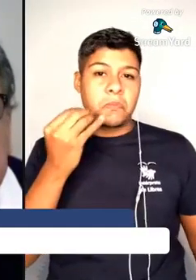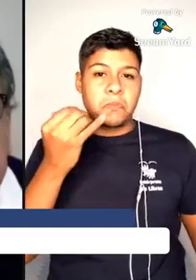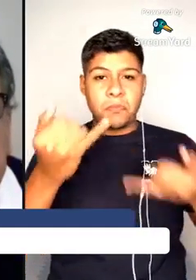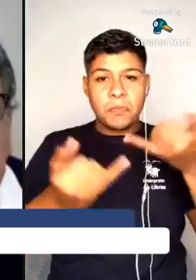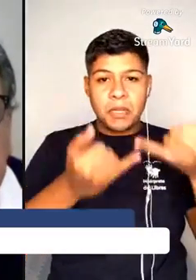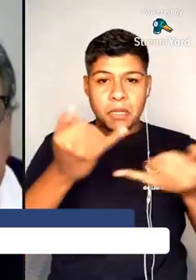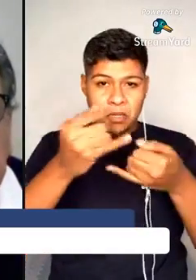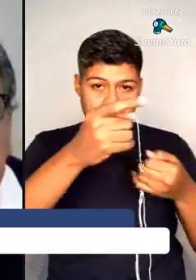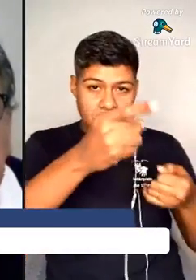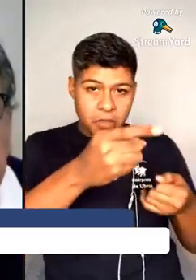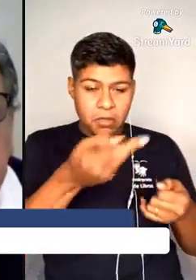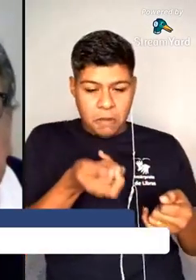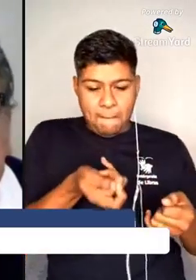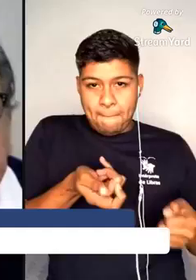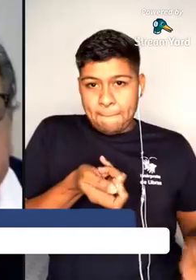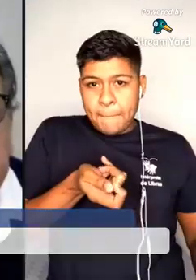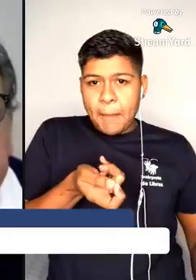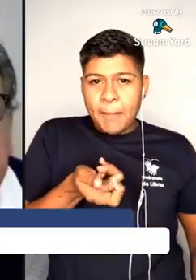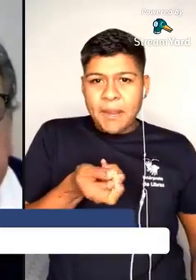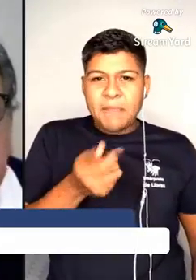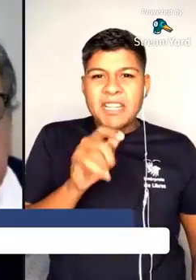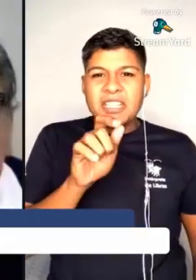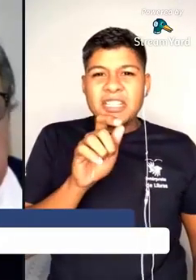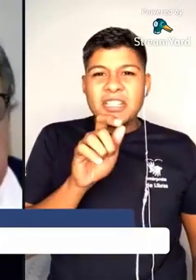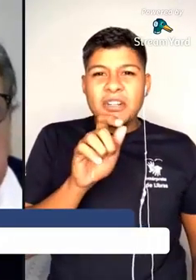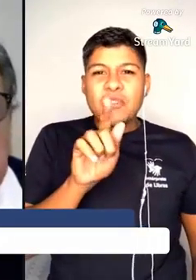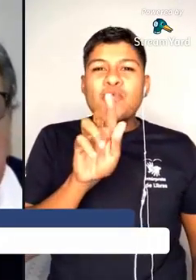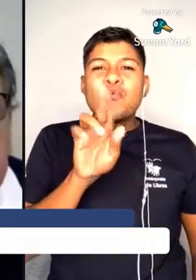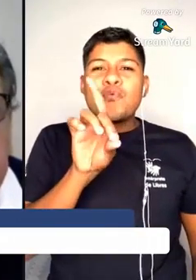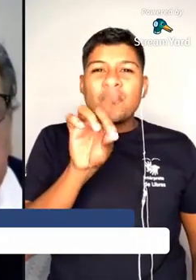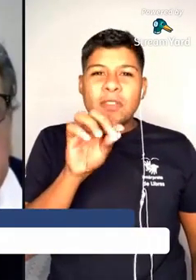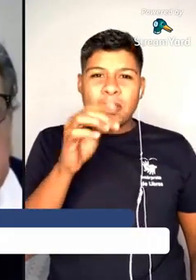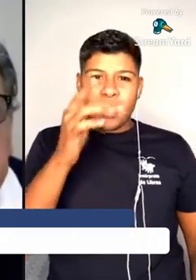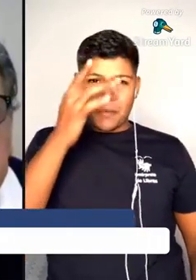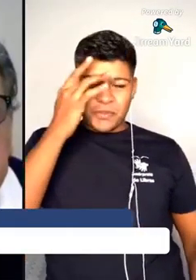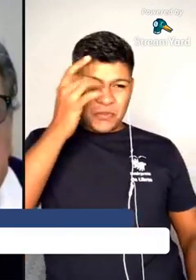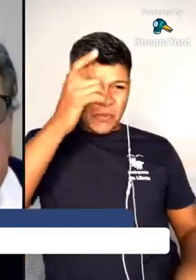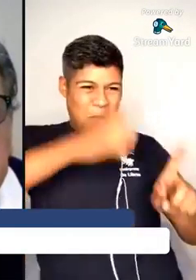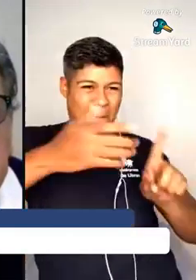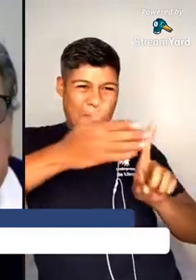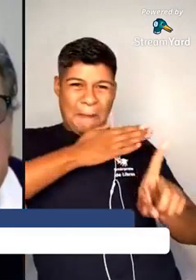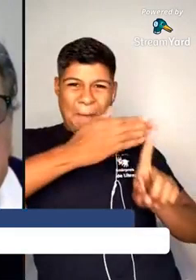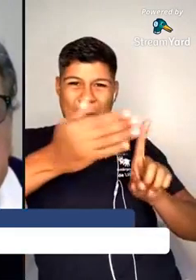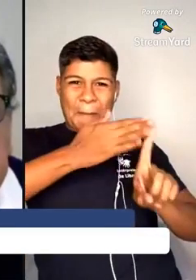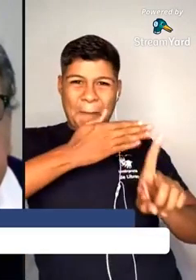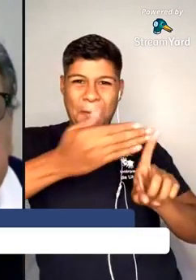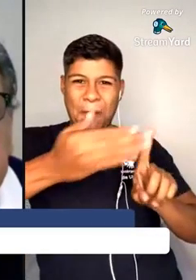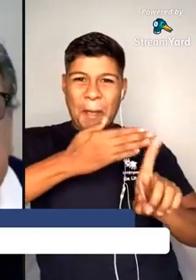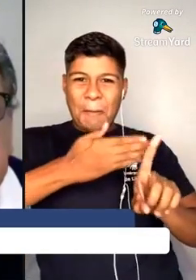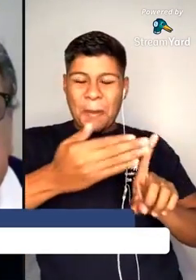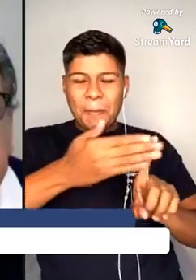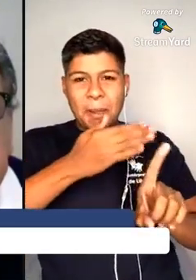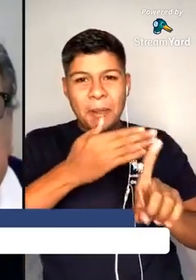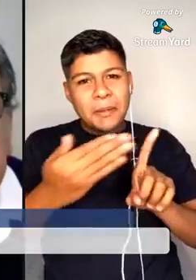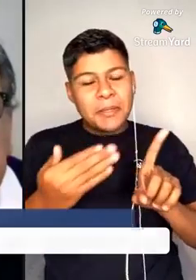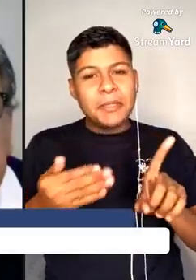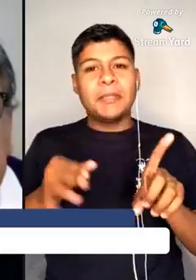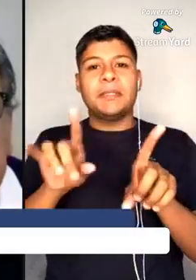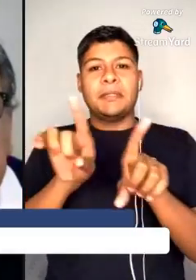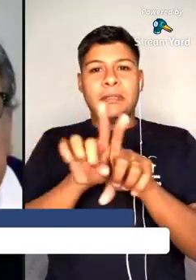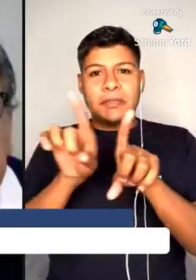com ele, jogando bolinha de gude, levei uma surra do João Carlos, não sei se o João ainda